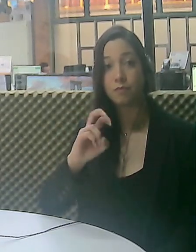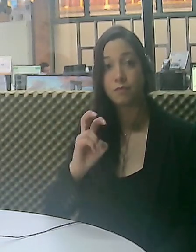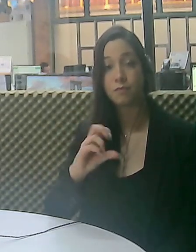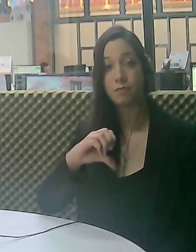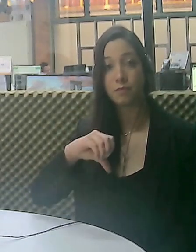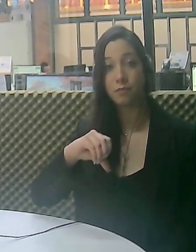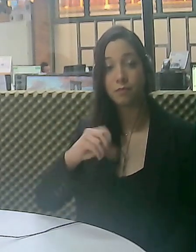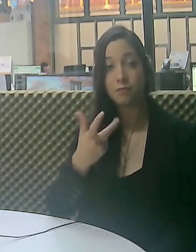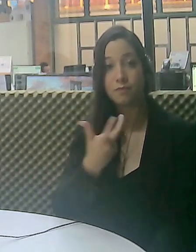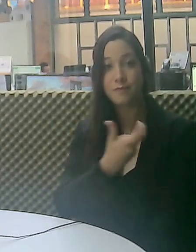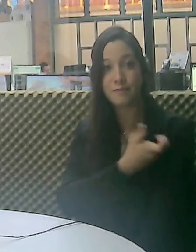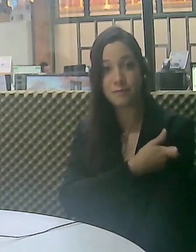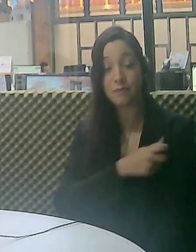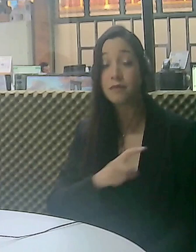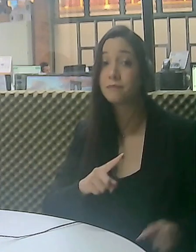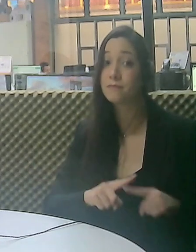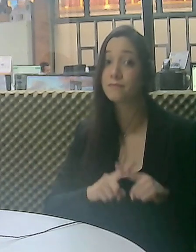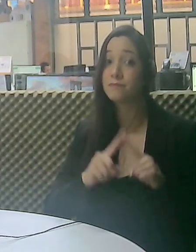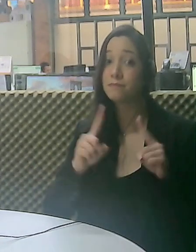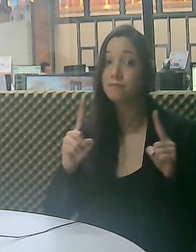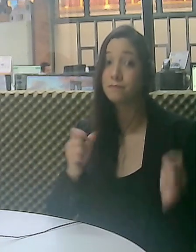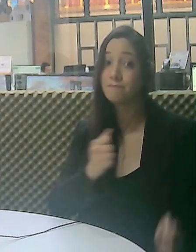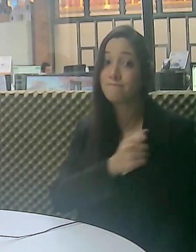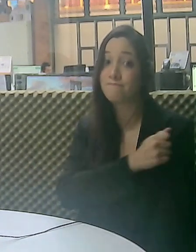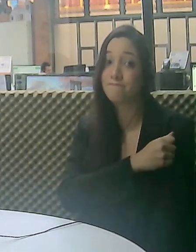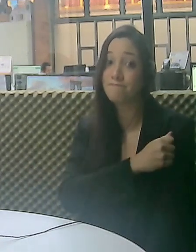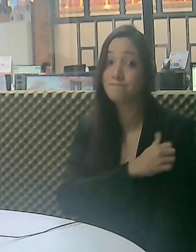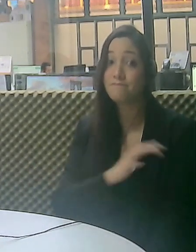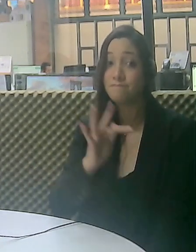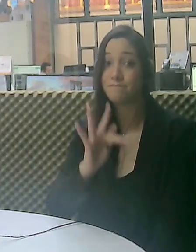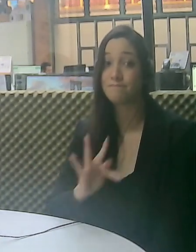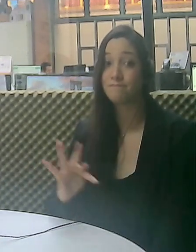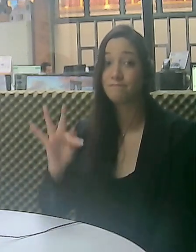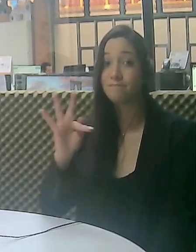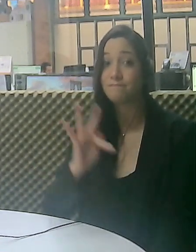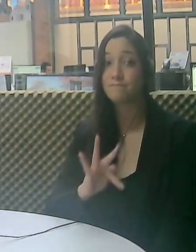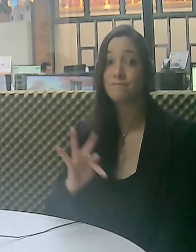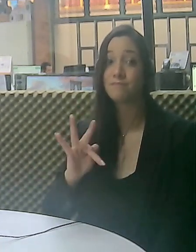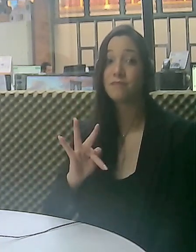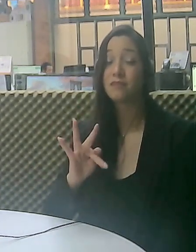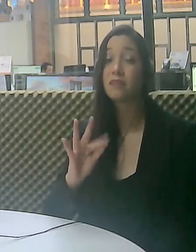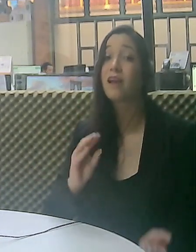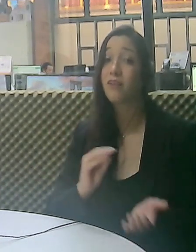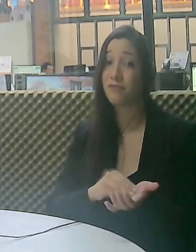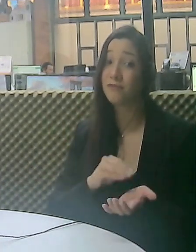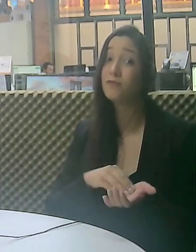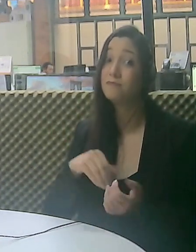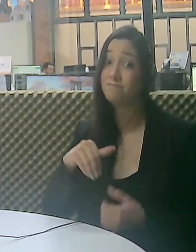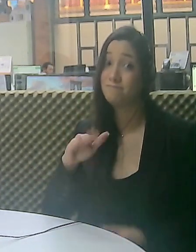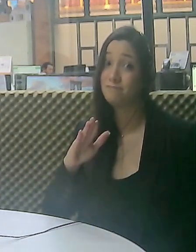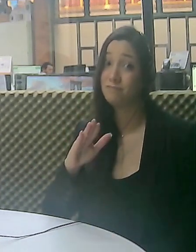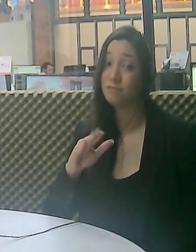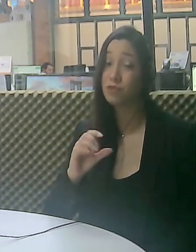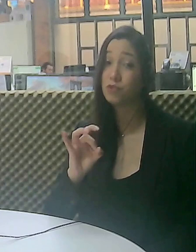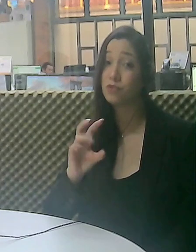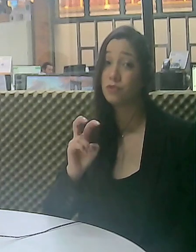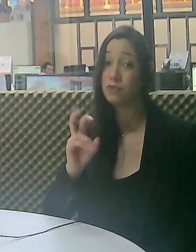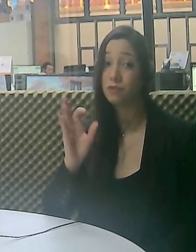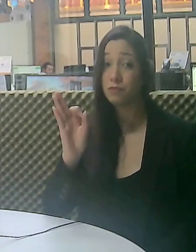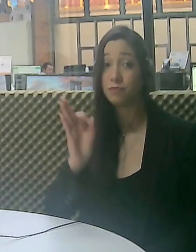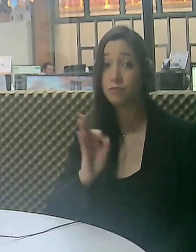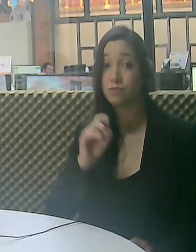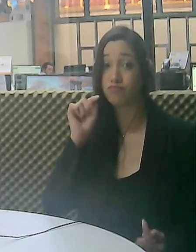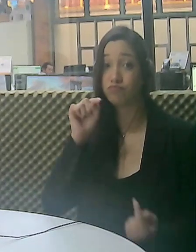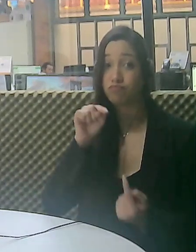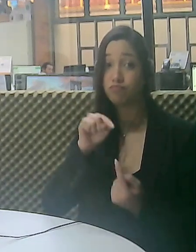20.959 doses. No entanto, os estudantes universitários estão com a menor adesão, representando apenas 5% do